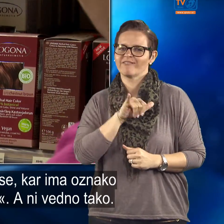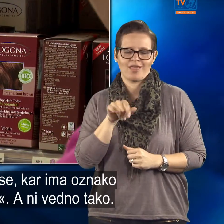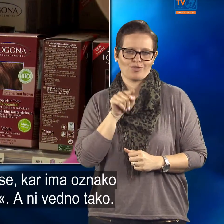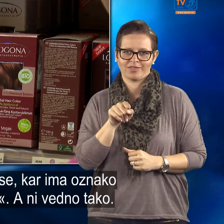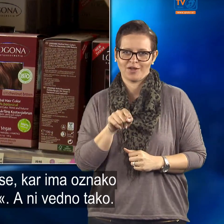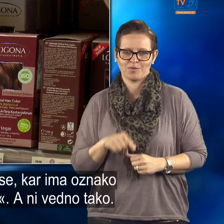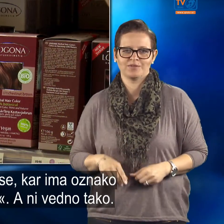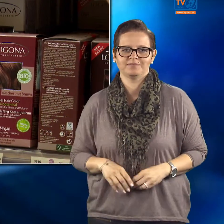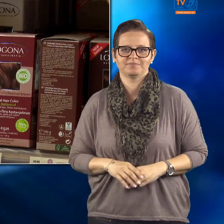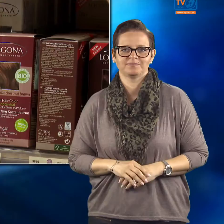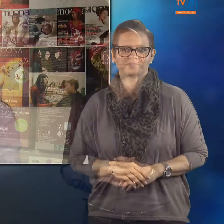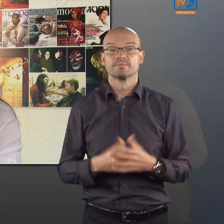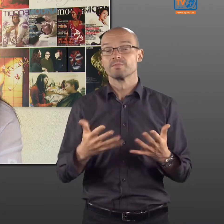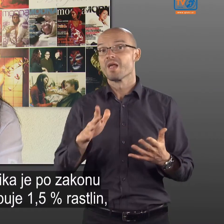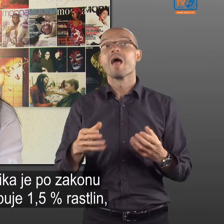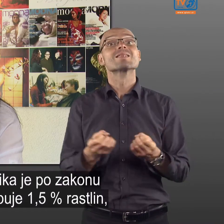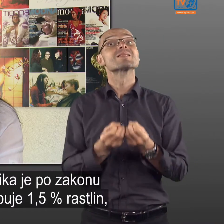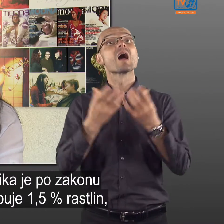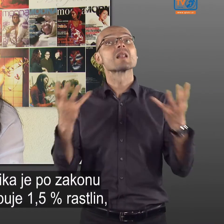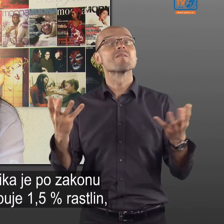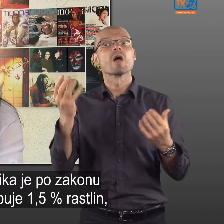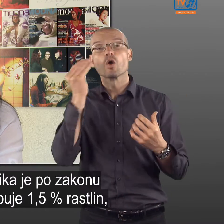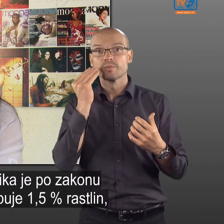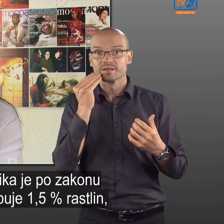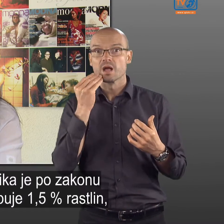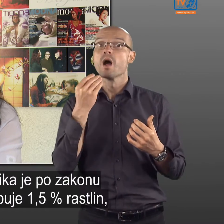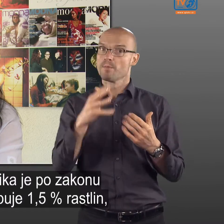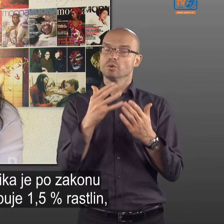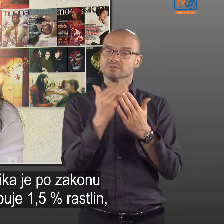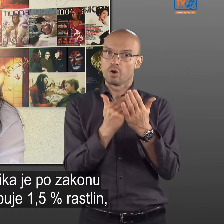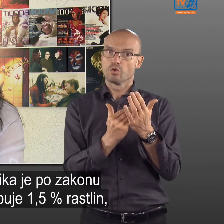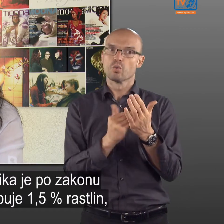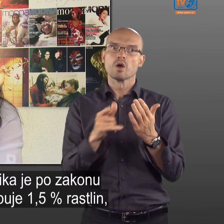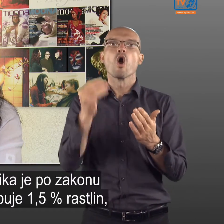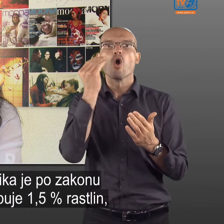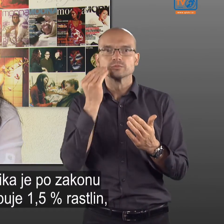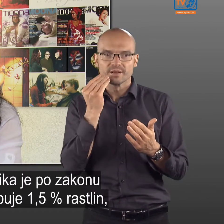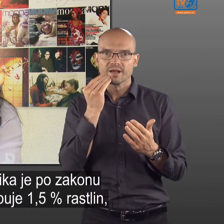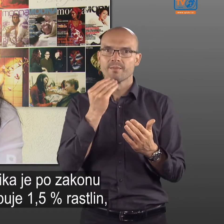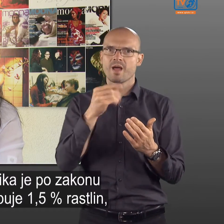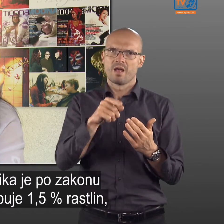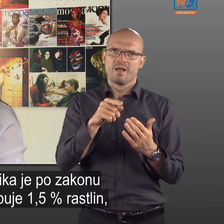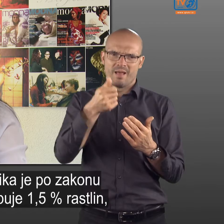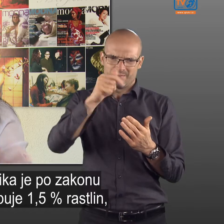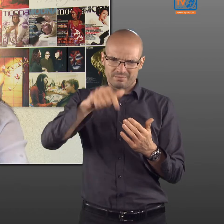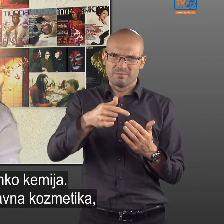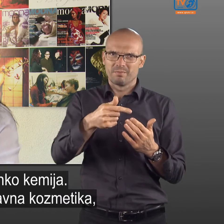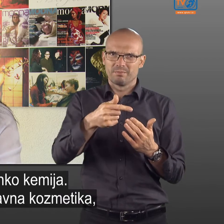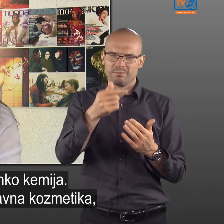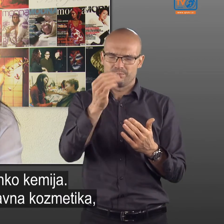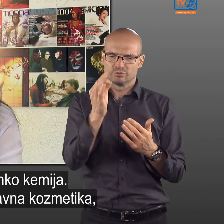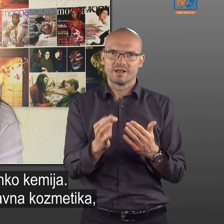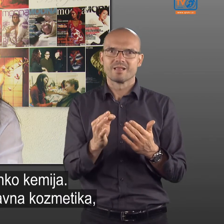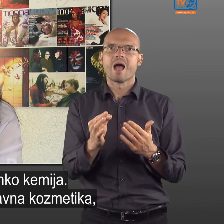a ni vedno tako. Naravna kozmetika je po zakonu kozmetika, ki vsebuje 1,5% rastlin, ostalo je lahko